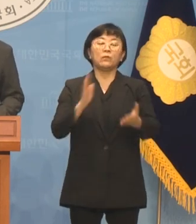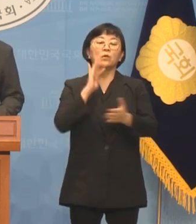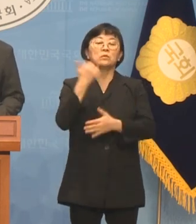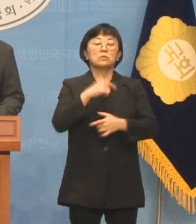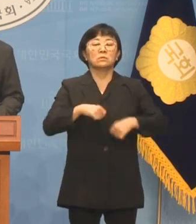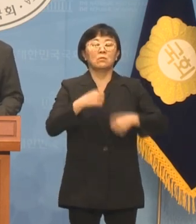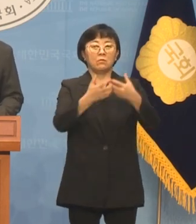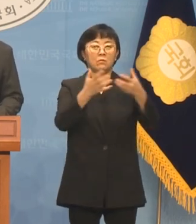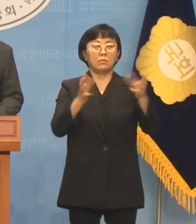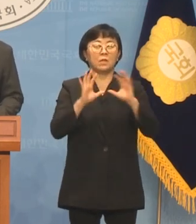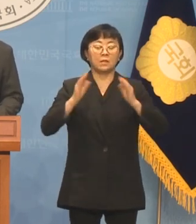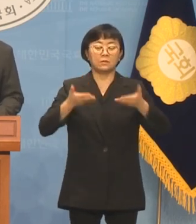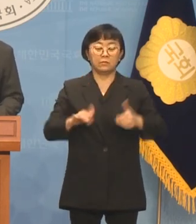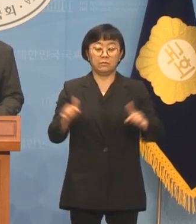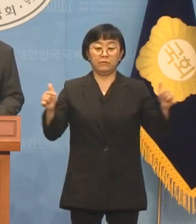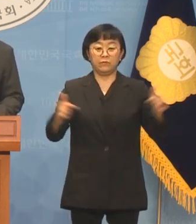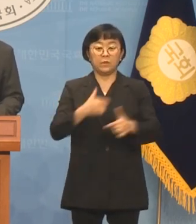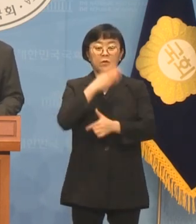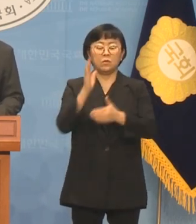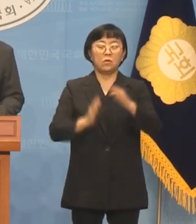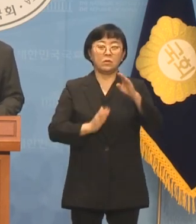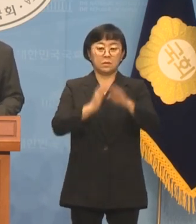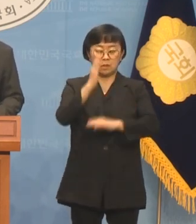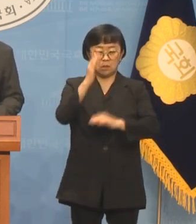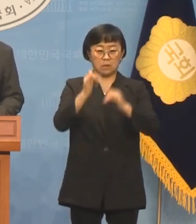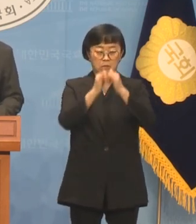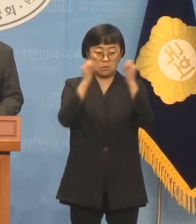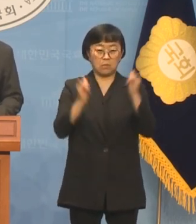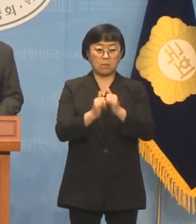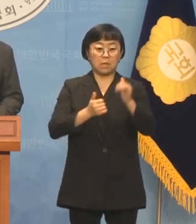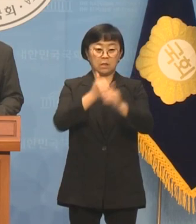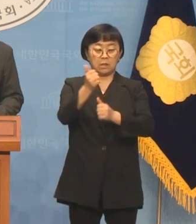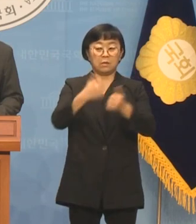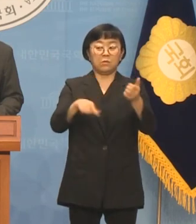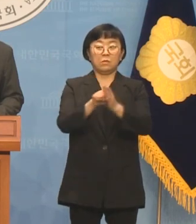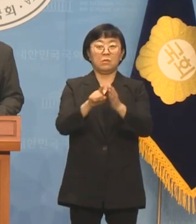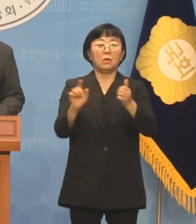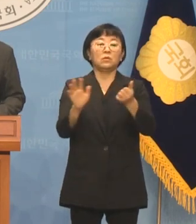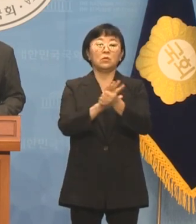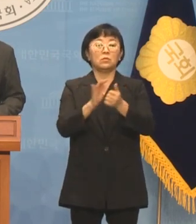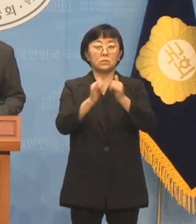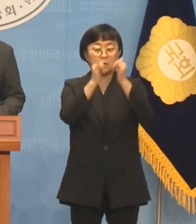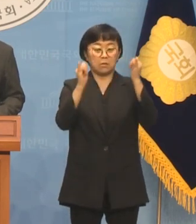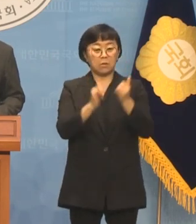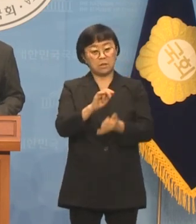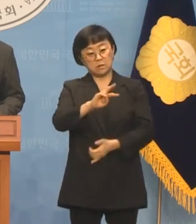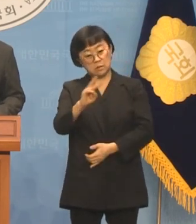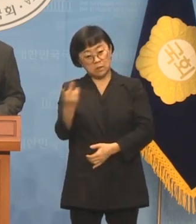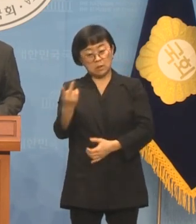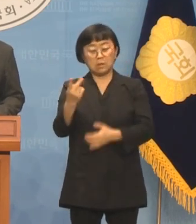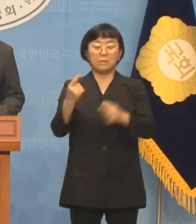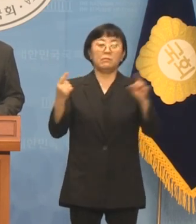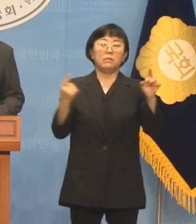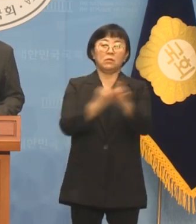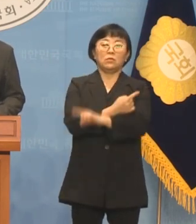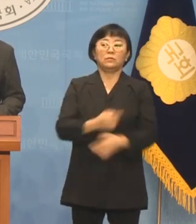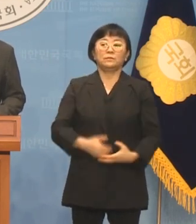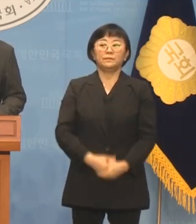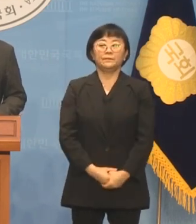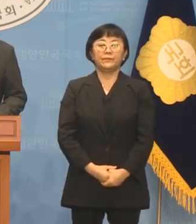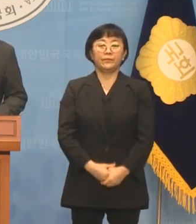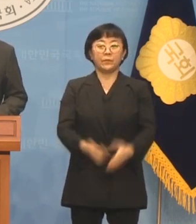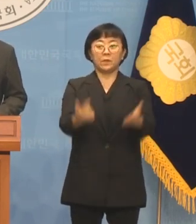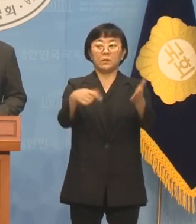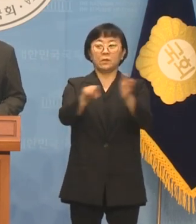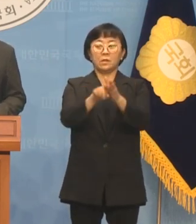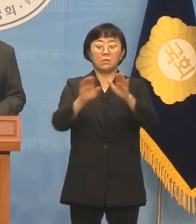녹색정의당은 초저출생, 초고령화 사회 극복을 위해 돌봄 사회로 사회전환을 만들어 갈 것입니다. 이를